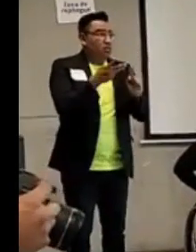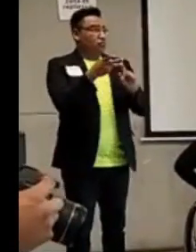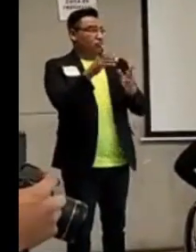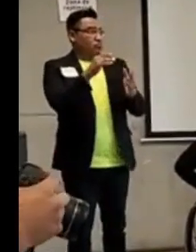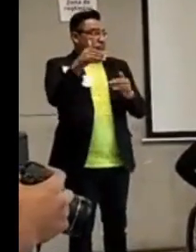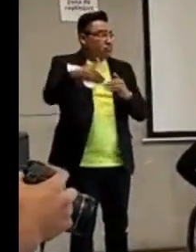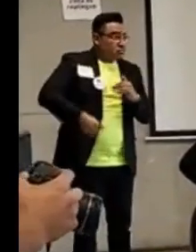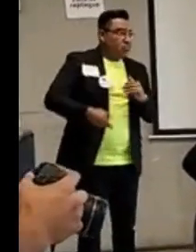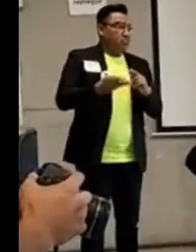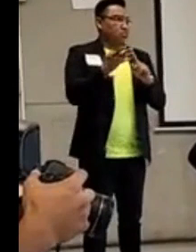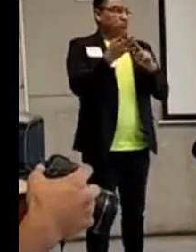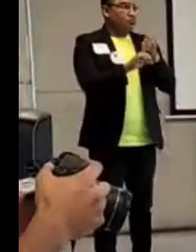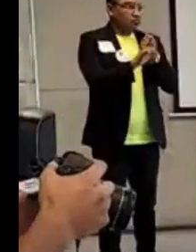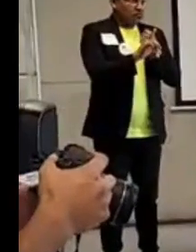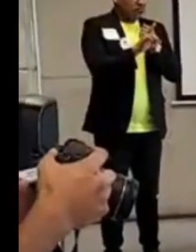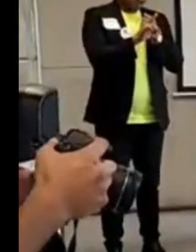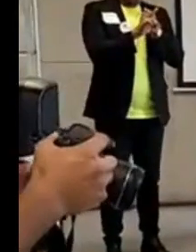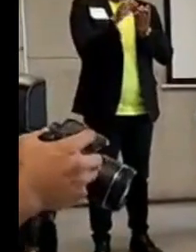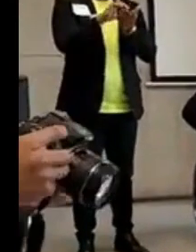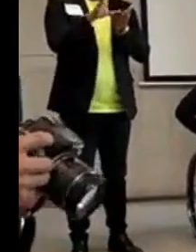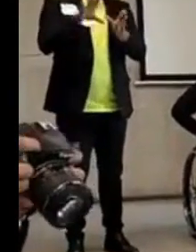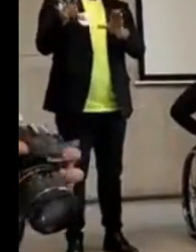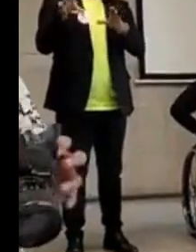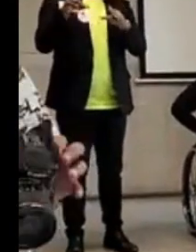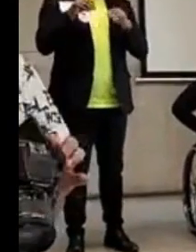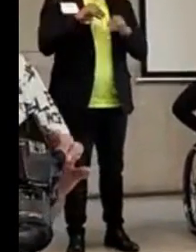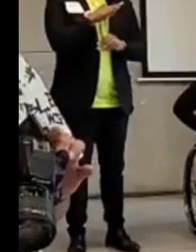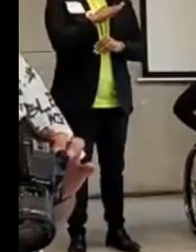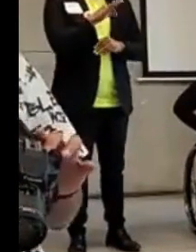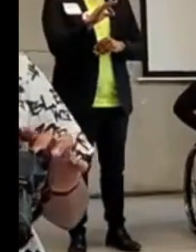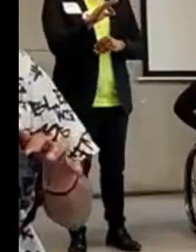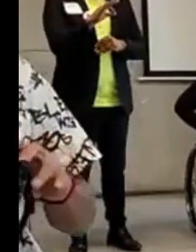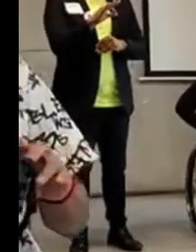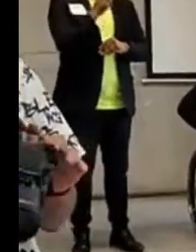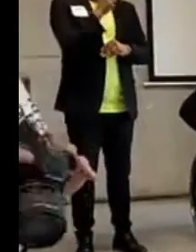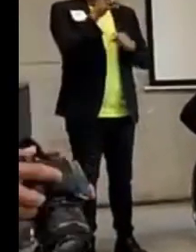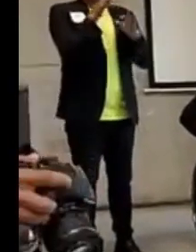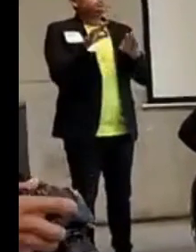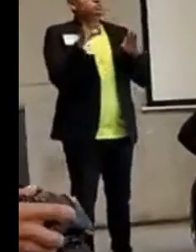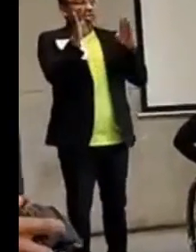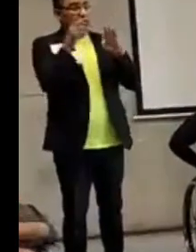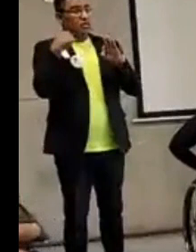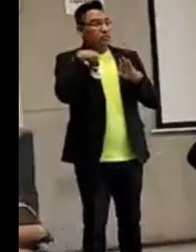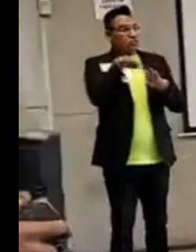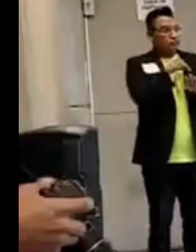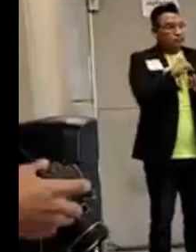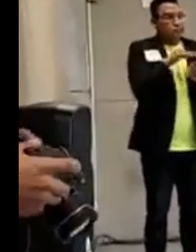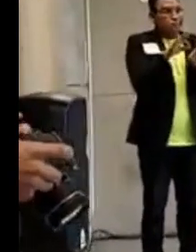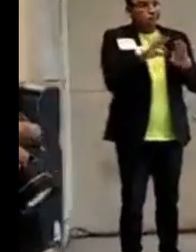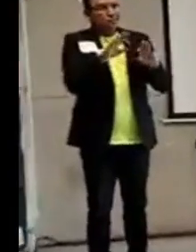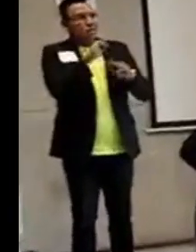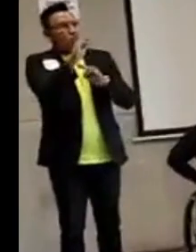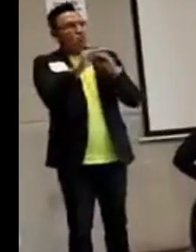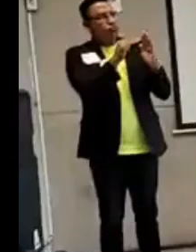por supuesto y que haya presupuesto por alguna problemática podemos adquirir una discapacidad y por eso tenemos que aunar a la construcción de un mundo